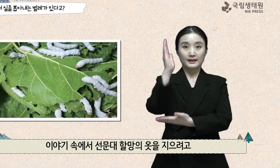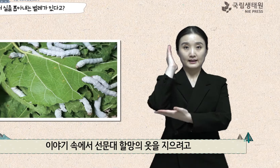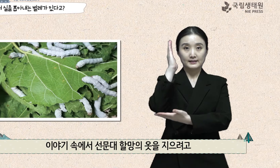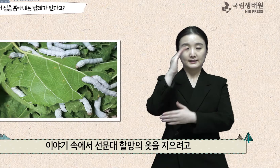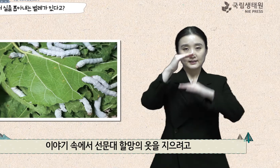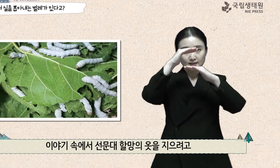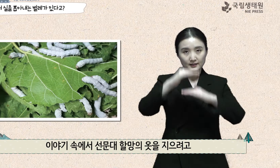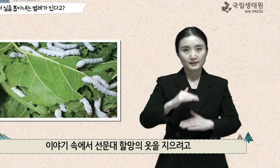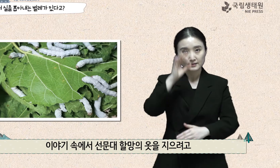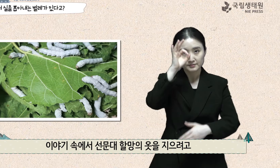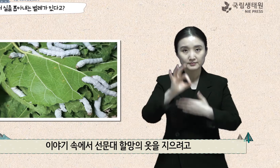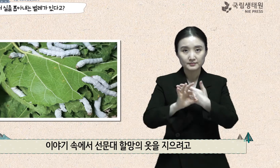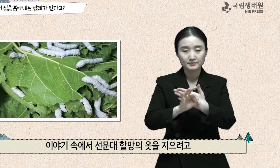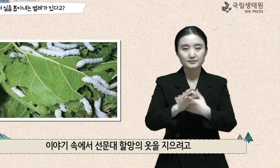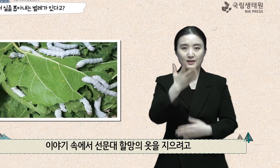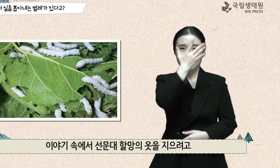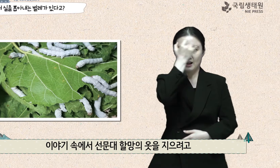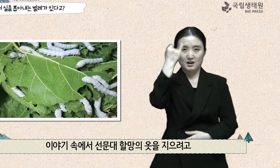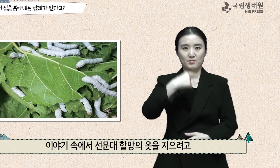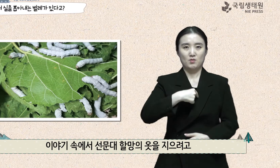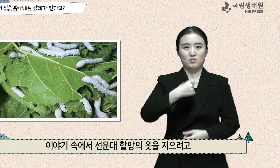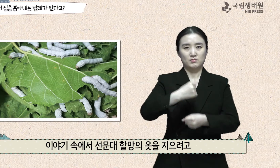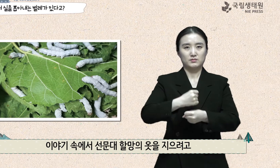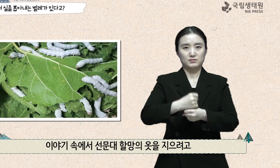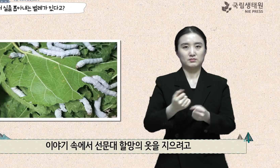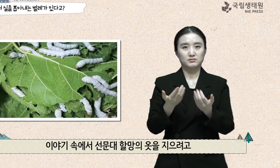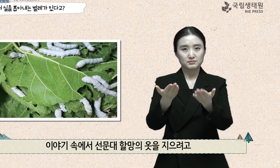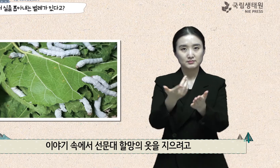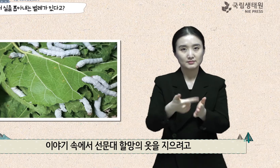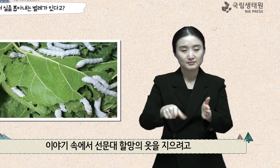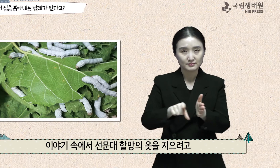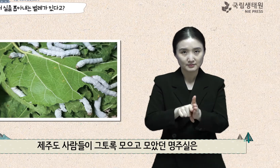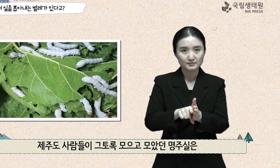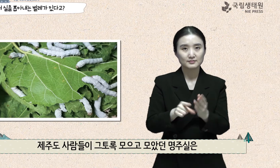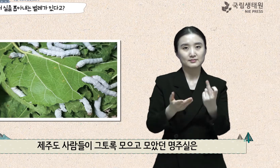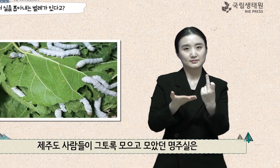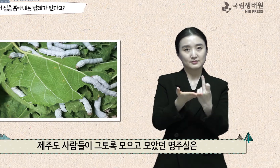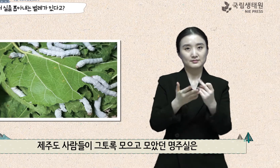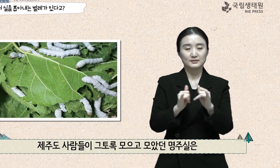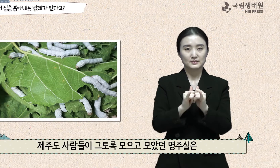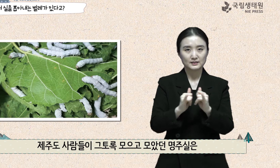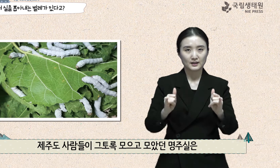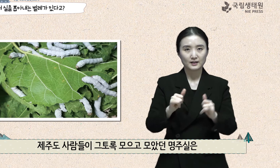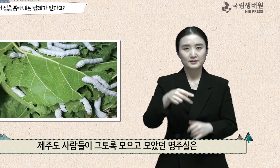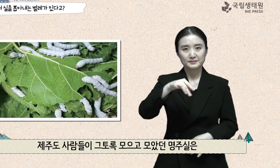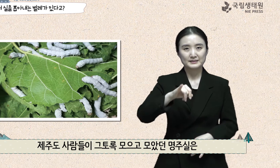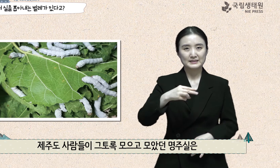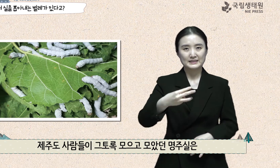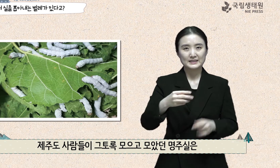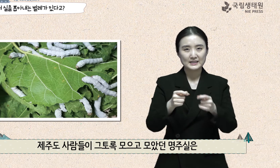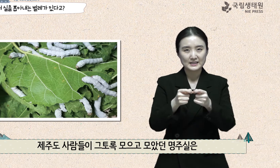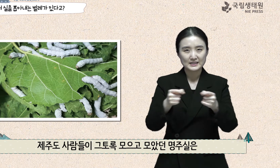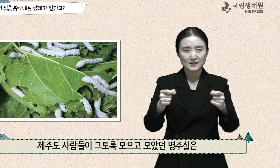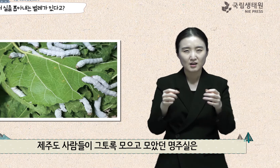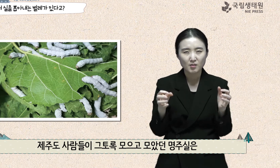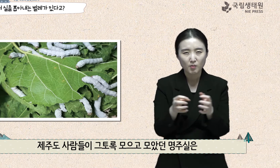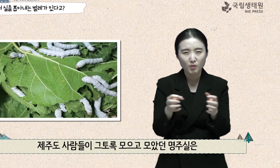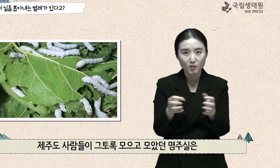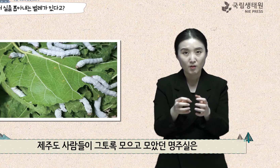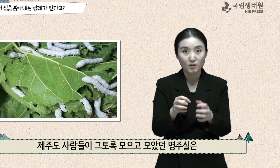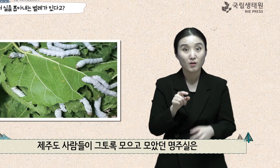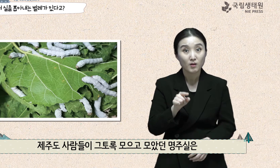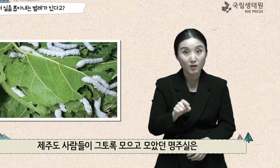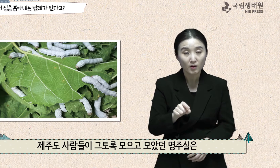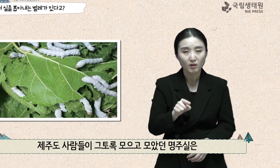이야기 속에서 섬문대 할망의 옷을 지으려고 제주도 사람들이 그토록 모으고